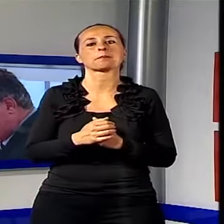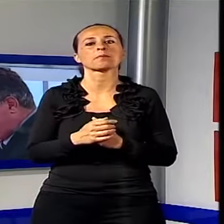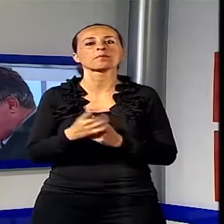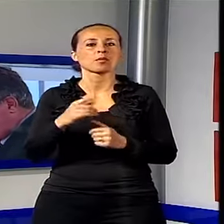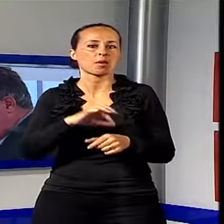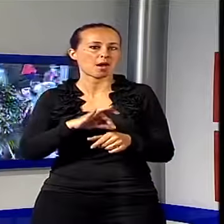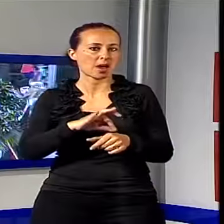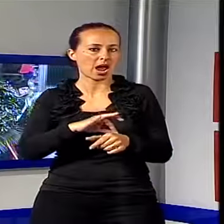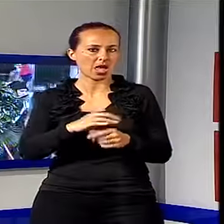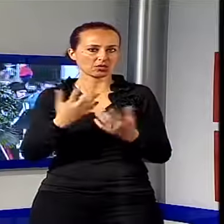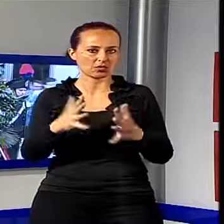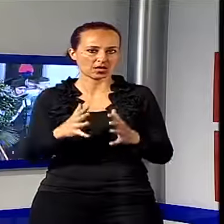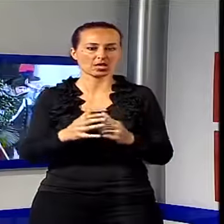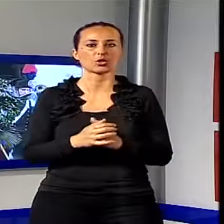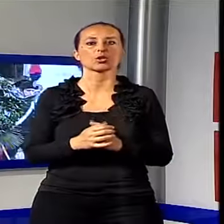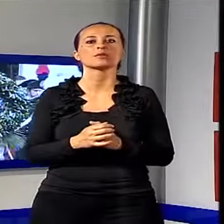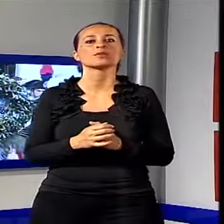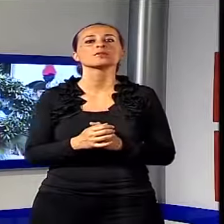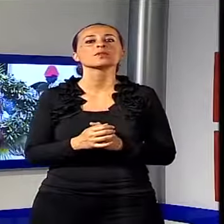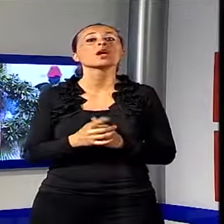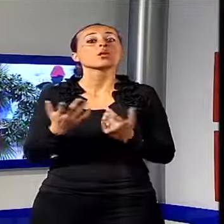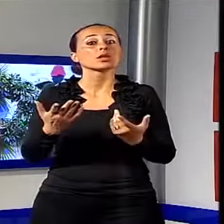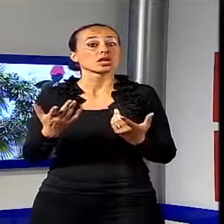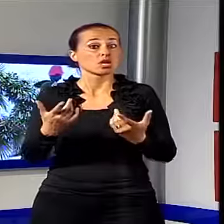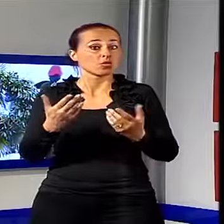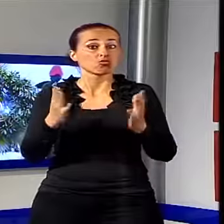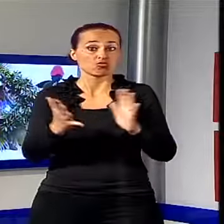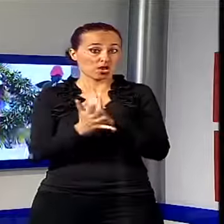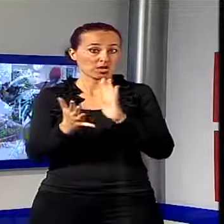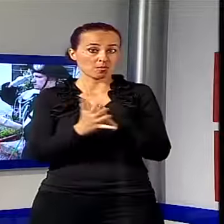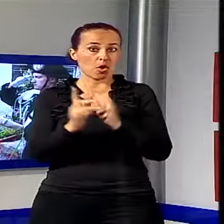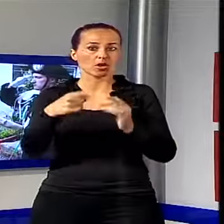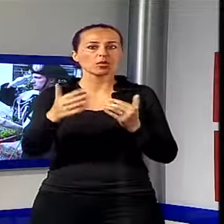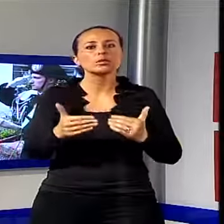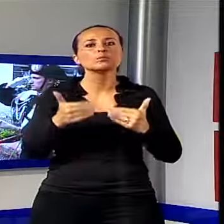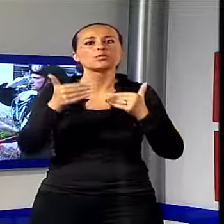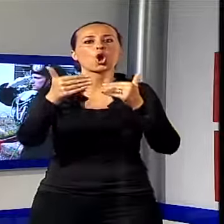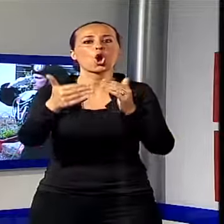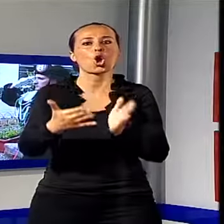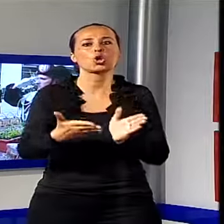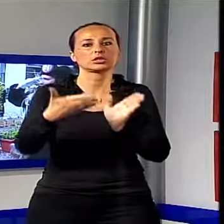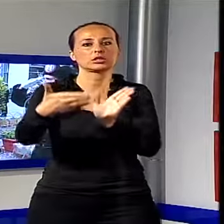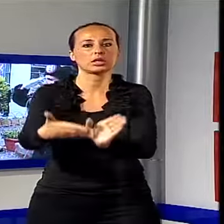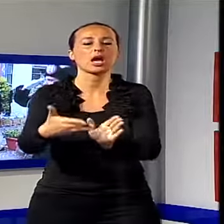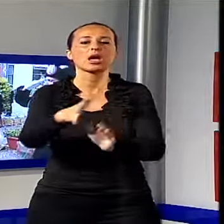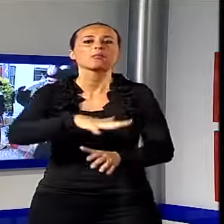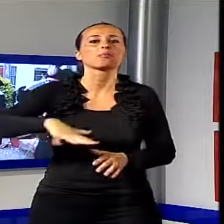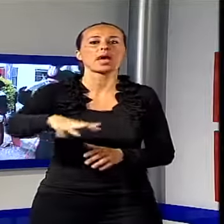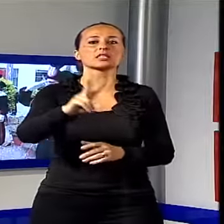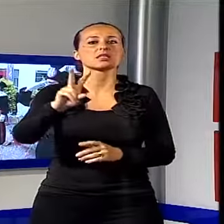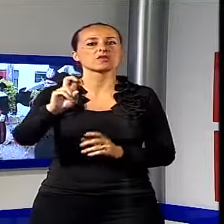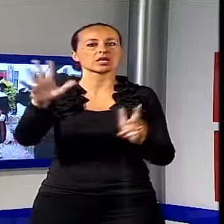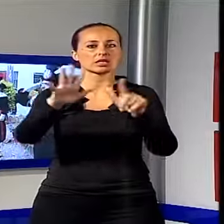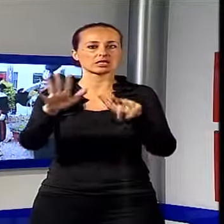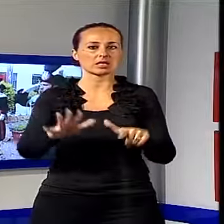opposti anche in tribunale. Dunque la cerimonia si spostata in piazza 20 settembre, dove si trova il monumento dedicato ai caduti.